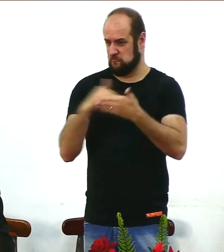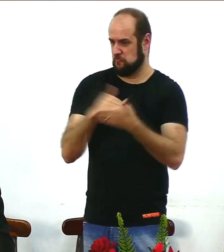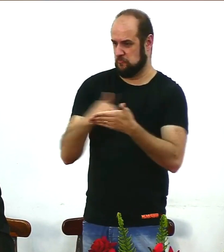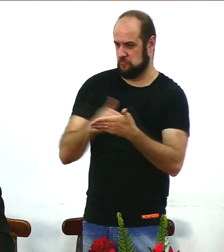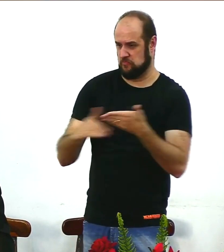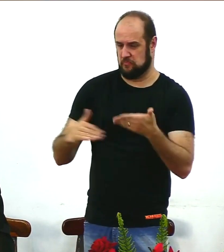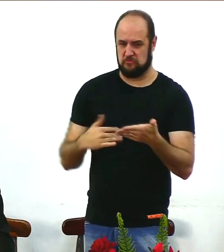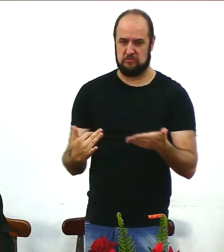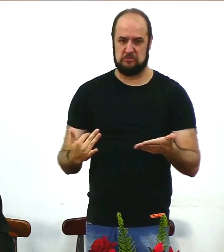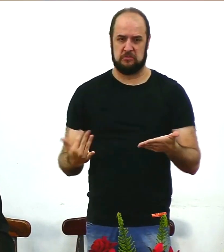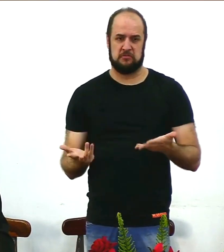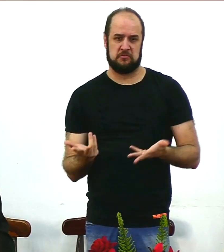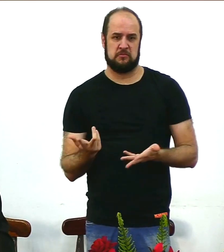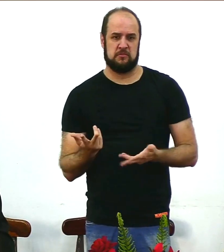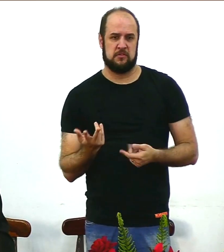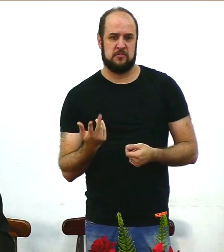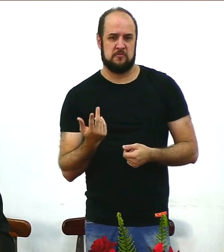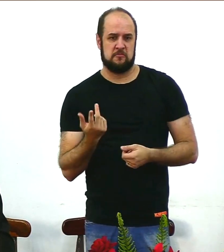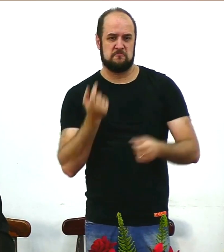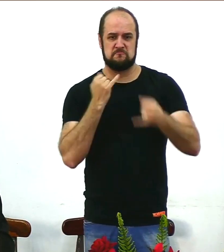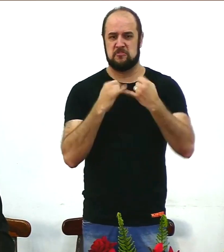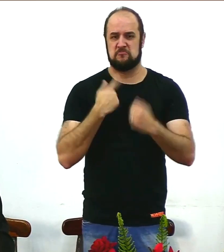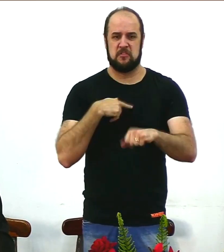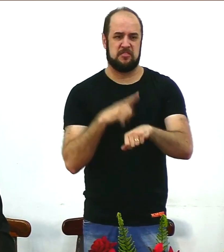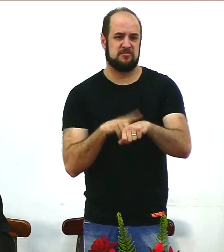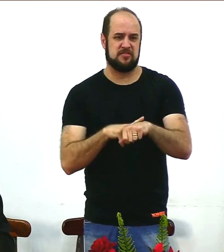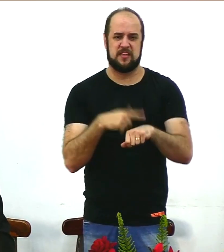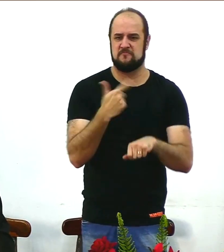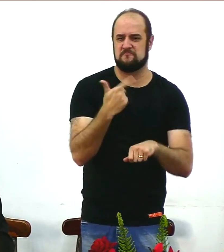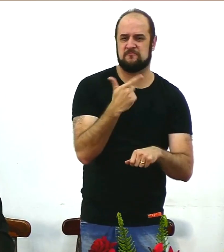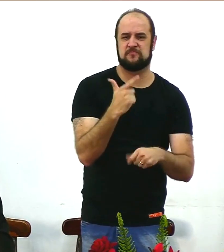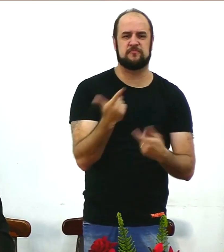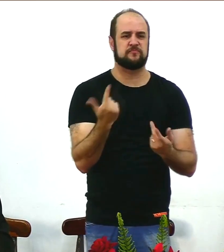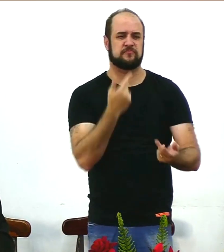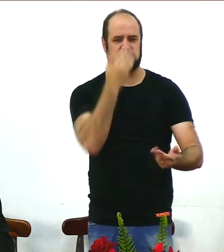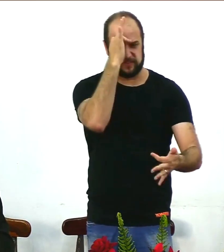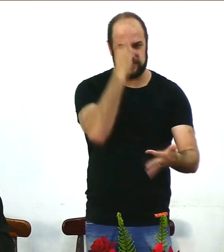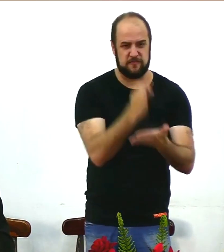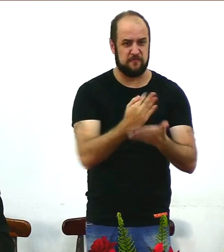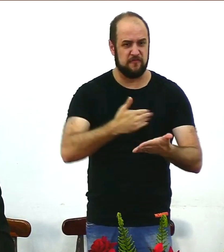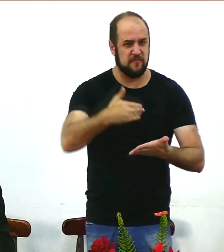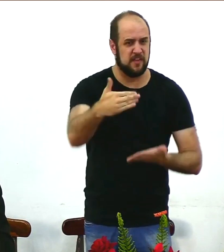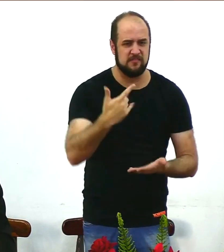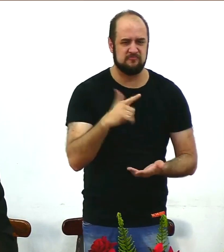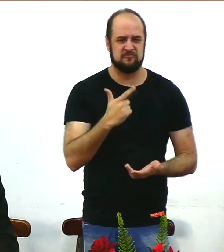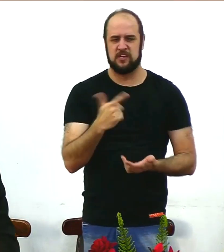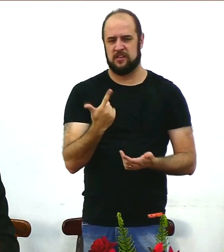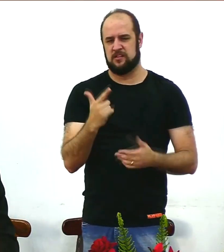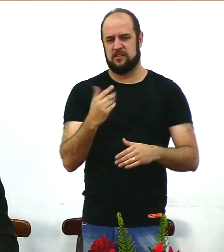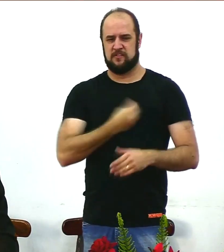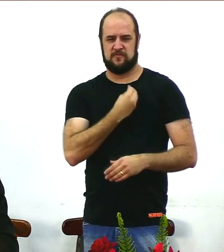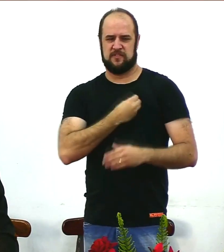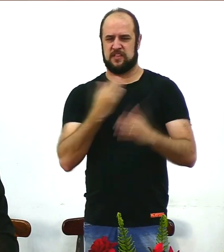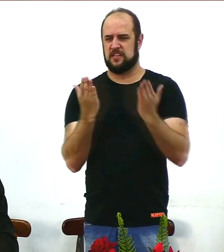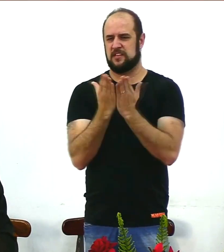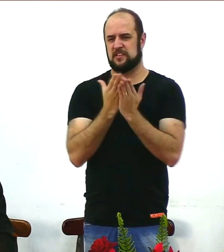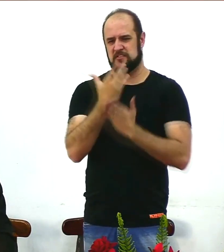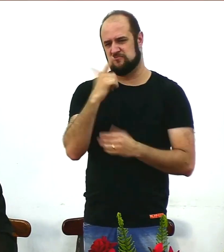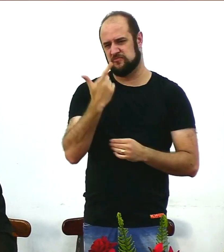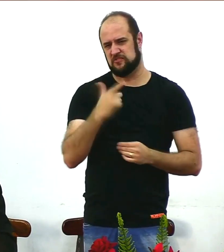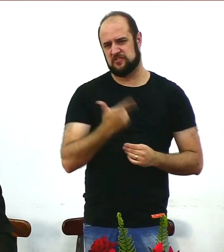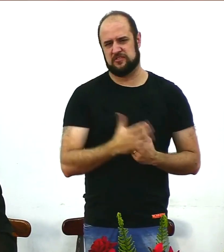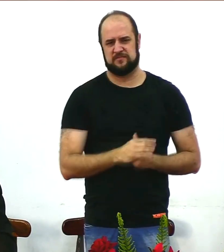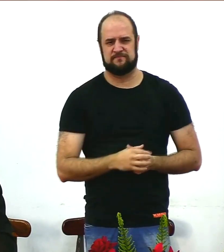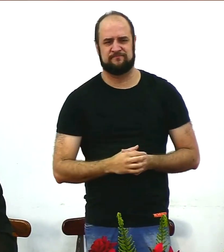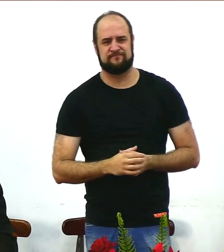minhas prioridades. Às vezes eu tento justificar na minha mente a troca dessas prioridades, ele me falando isso